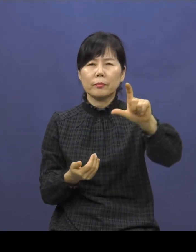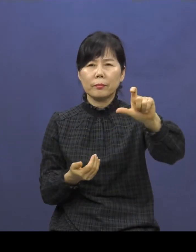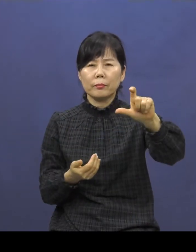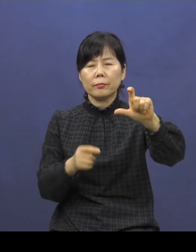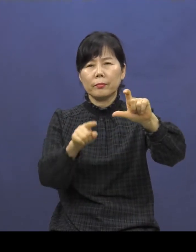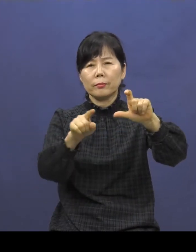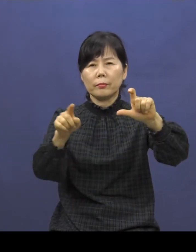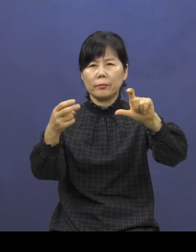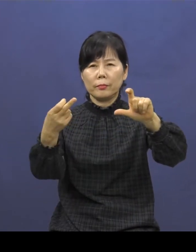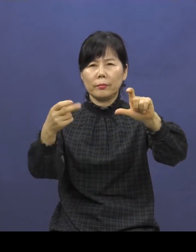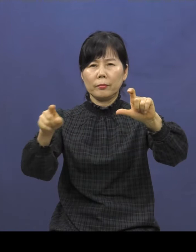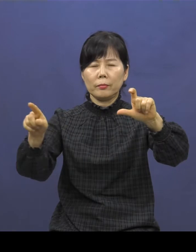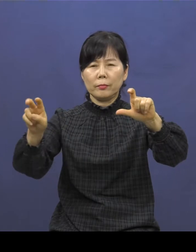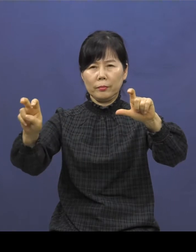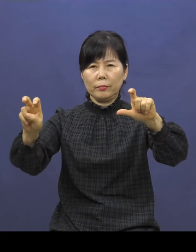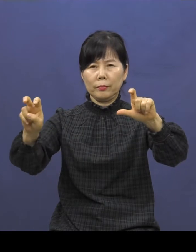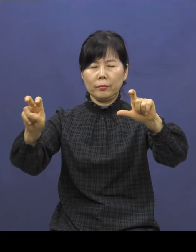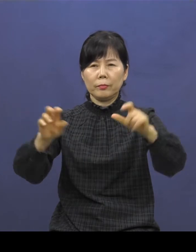말씀